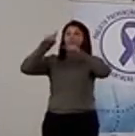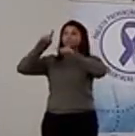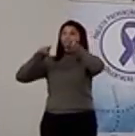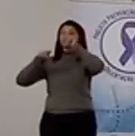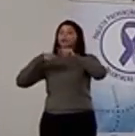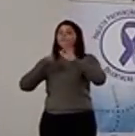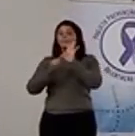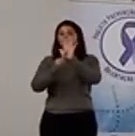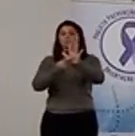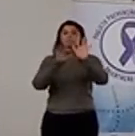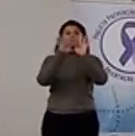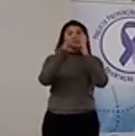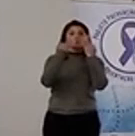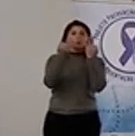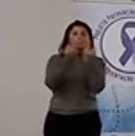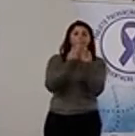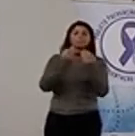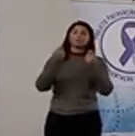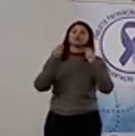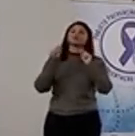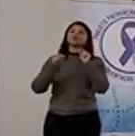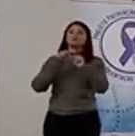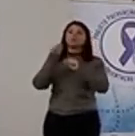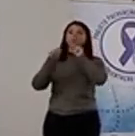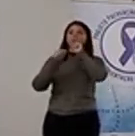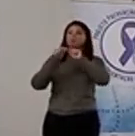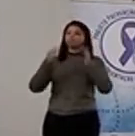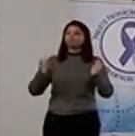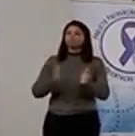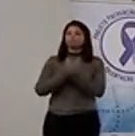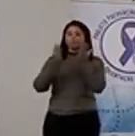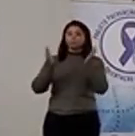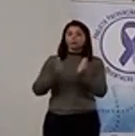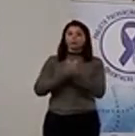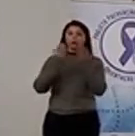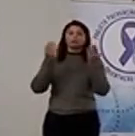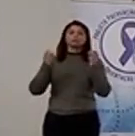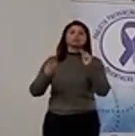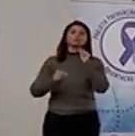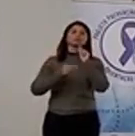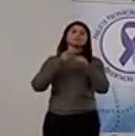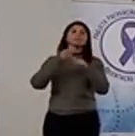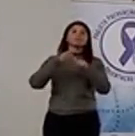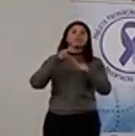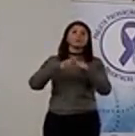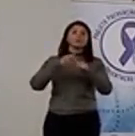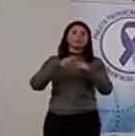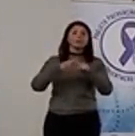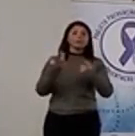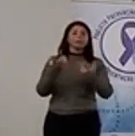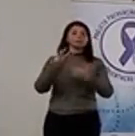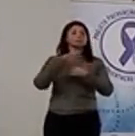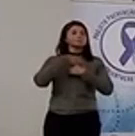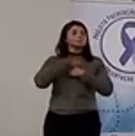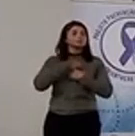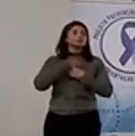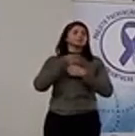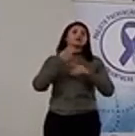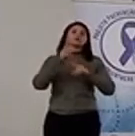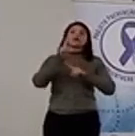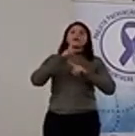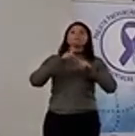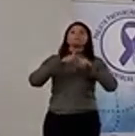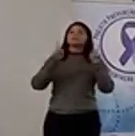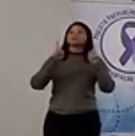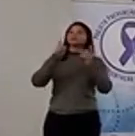famílias, infelizmente, empobrecem por vários aspectos. São ricas de sentimento, mas empobrecem no sentido de que você tem muitos